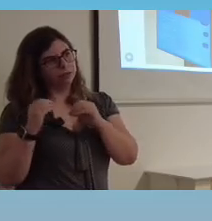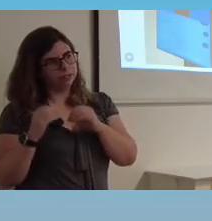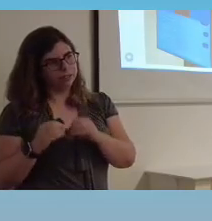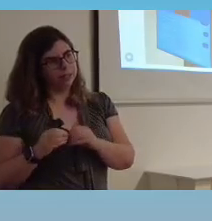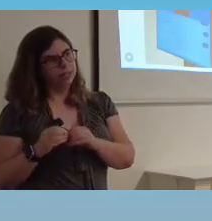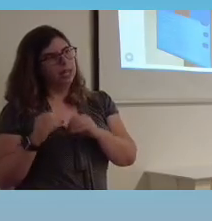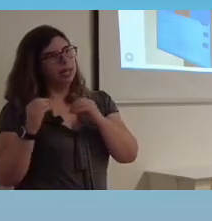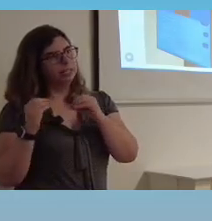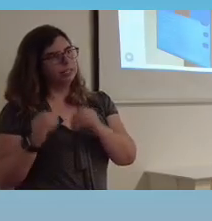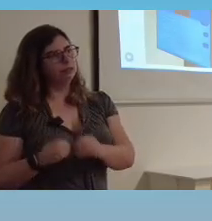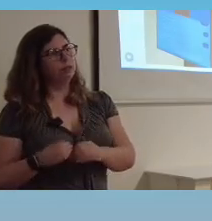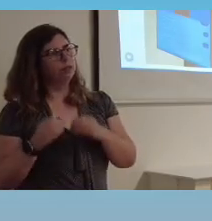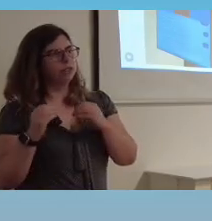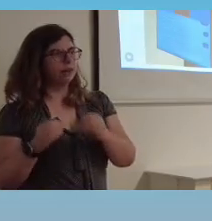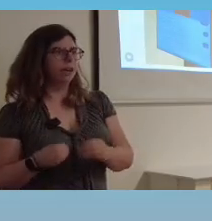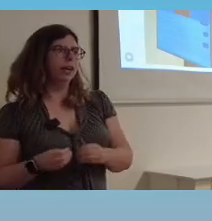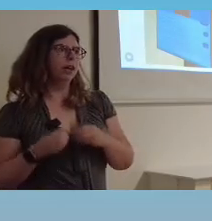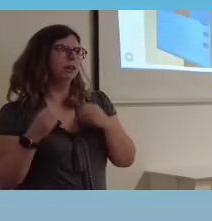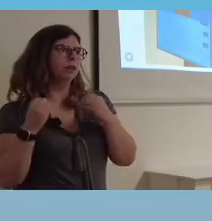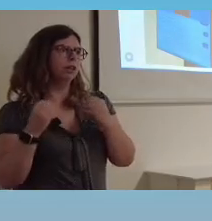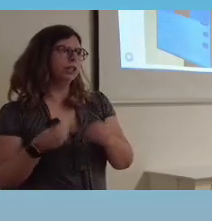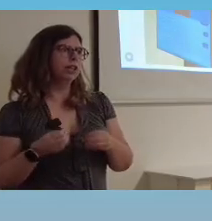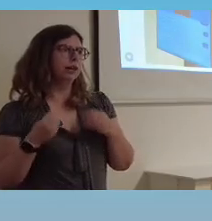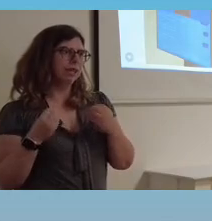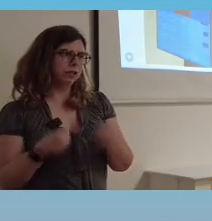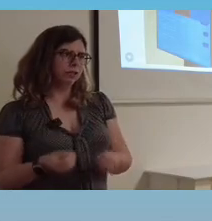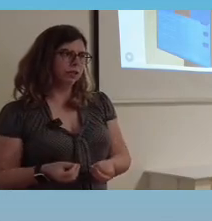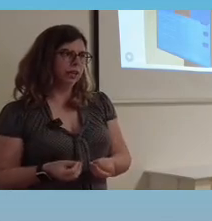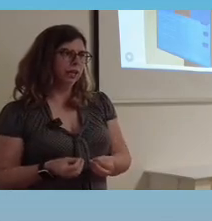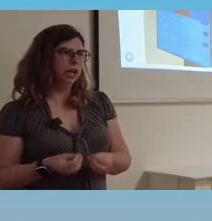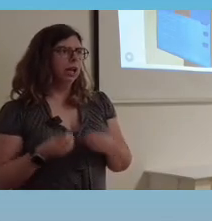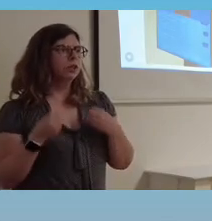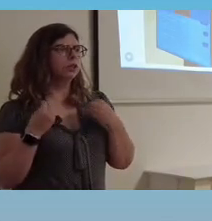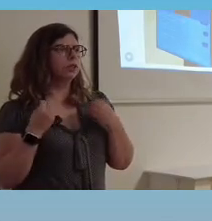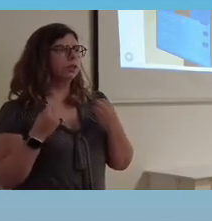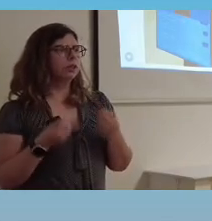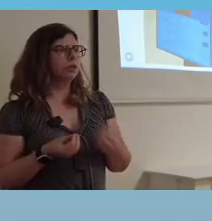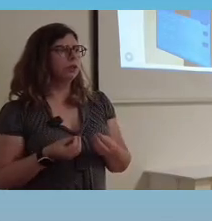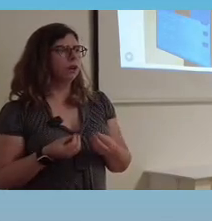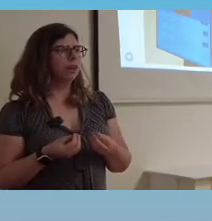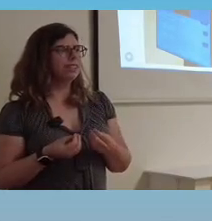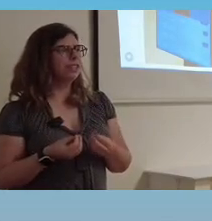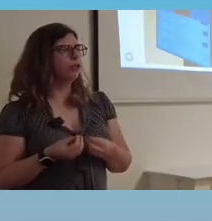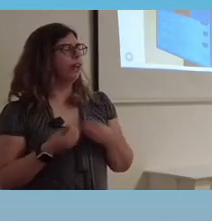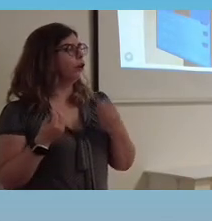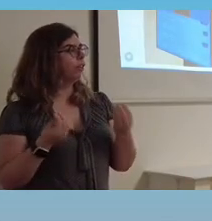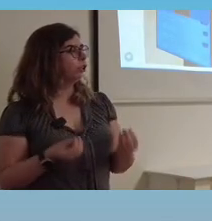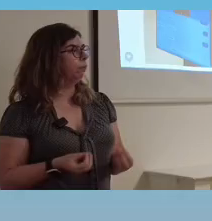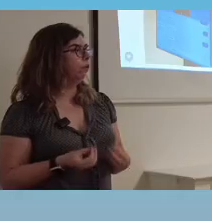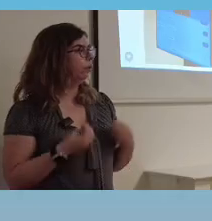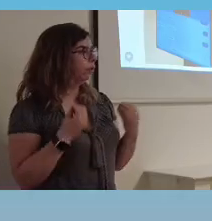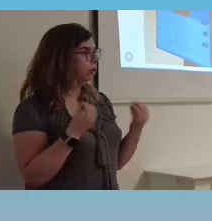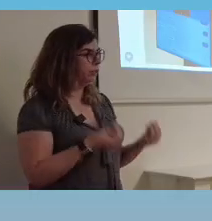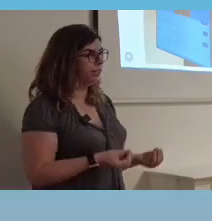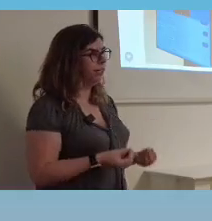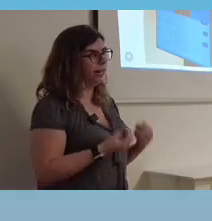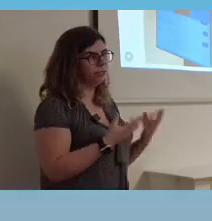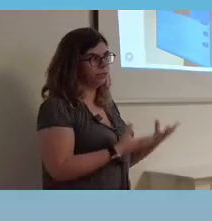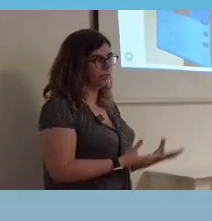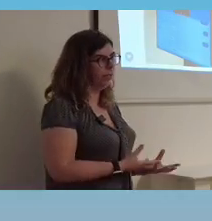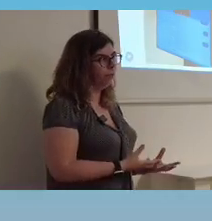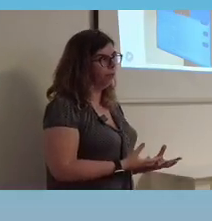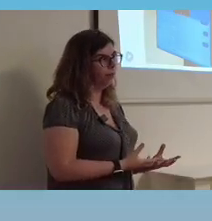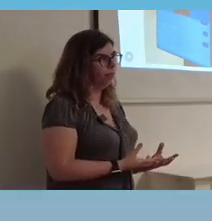s'exprimer en langue des signes et qui font le travail d'enrichir la base de données, de restituer correctement le